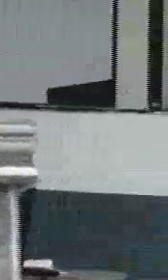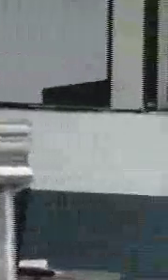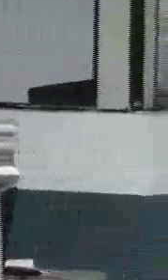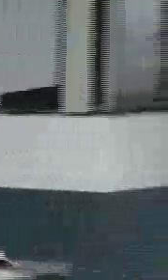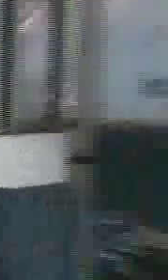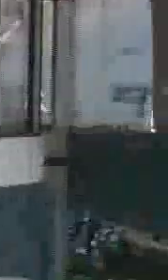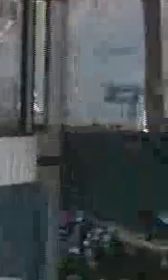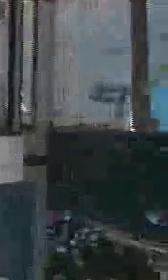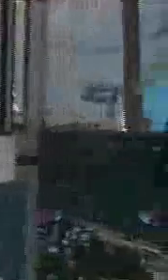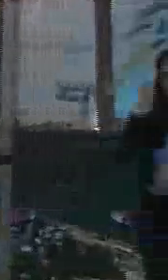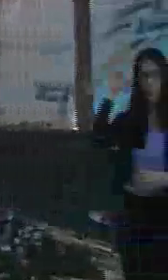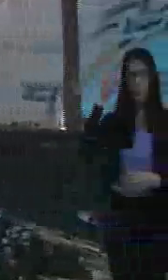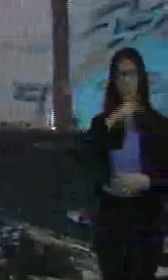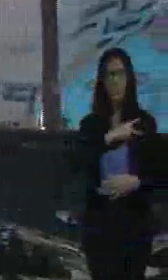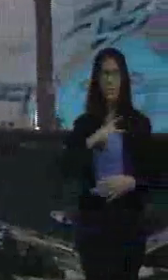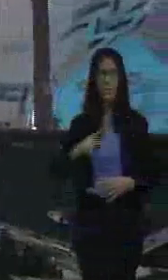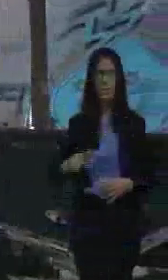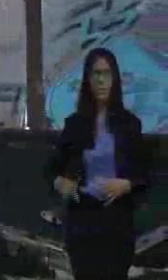Senhor presidente,